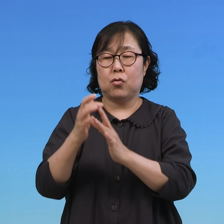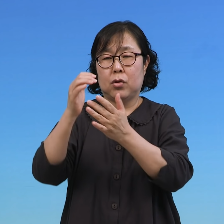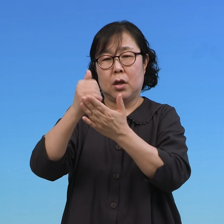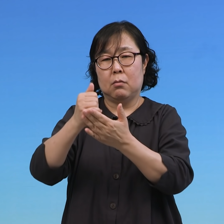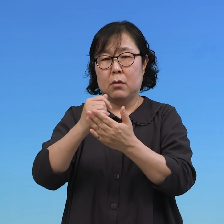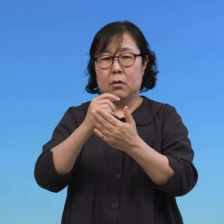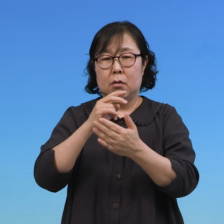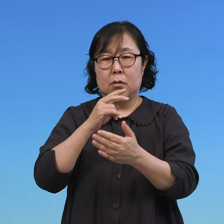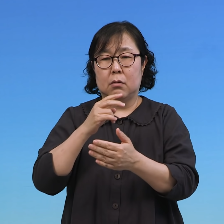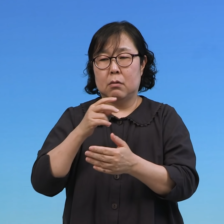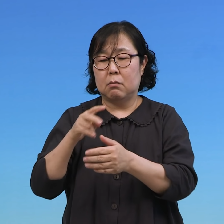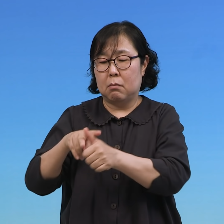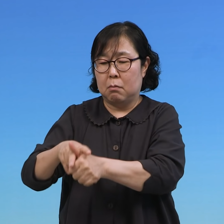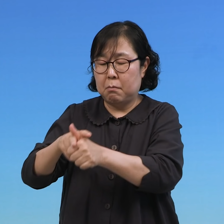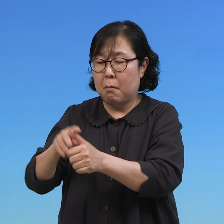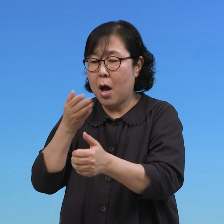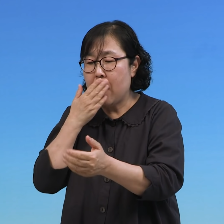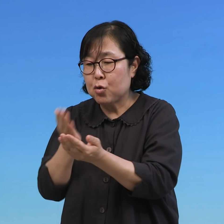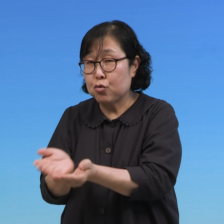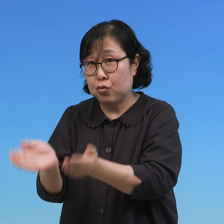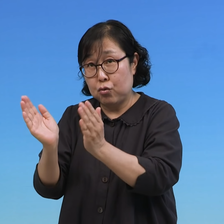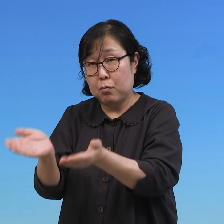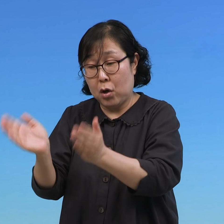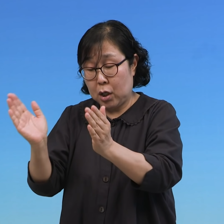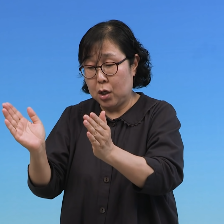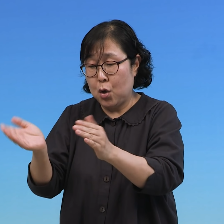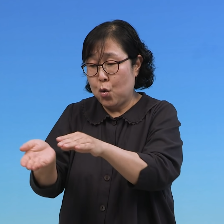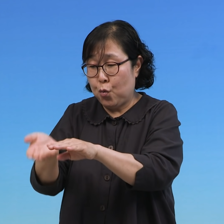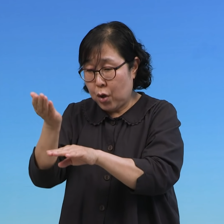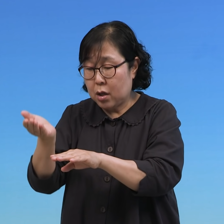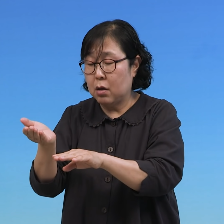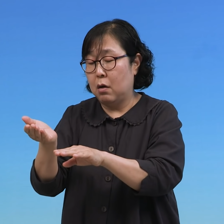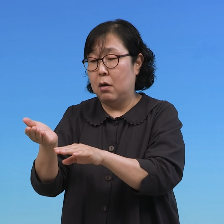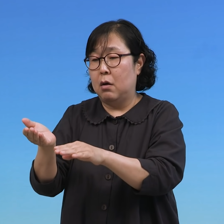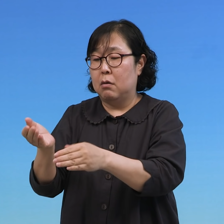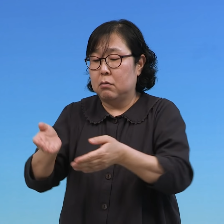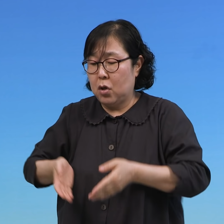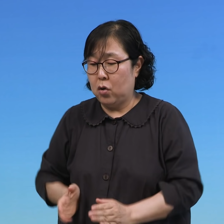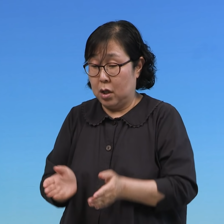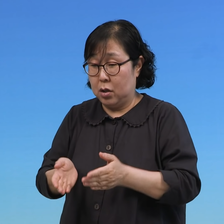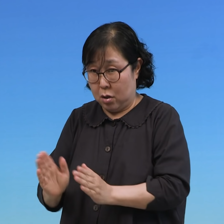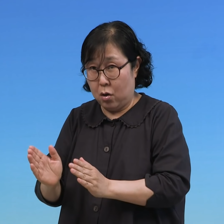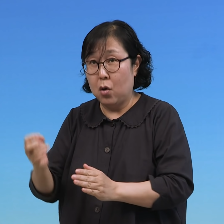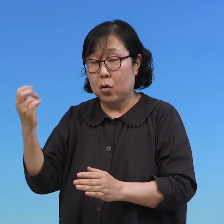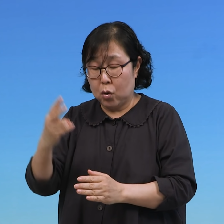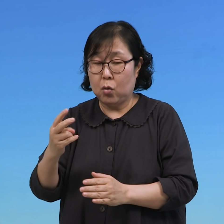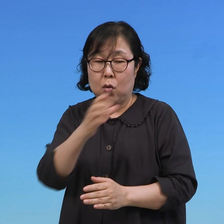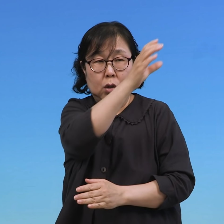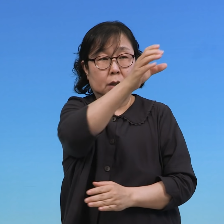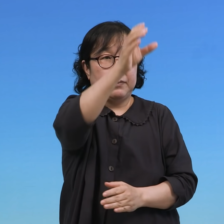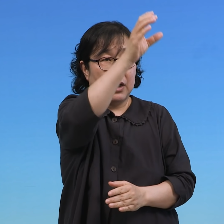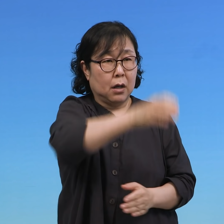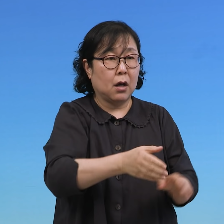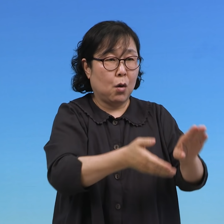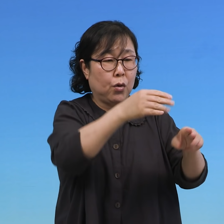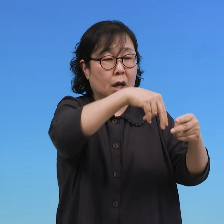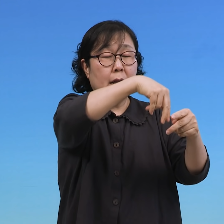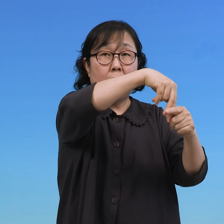예수님은 말구유에서 태어나셨고 십자가에서 생을 마감하셨습니다. 이 땅에서. 그래서